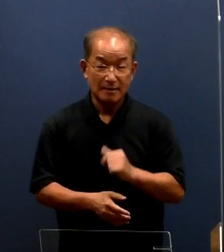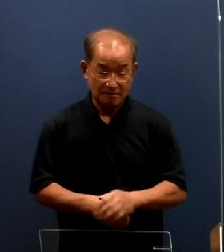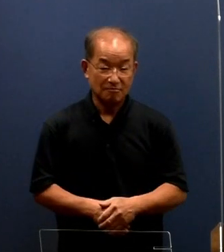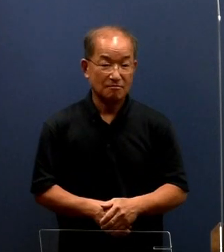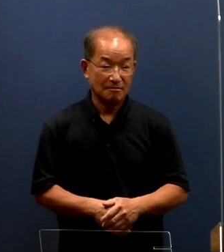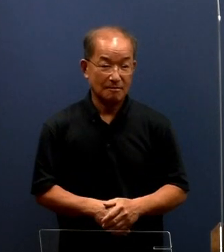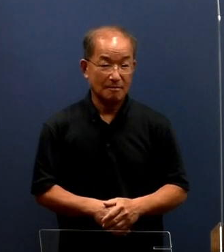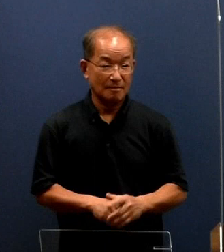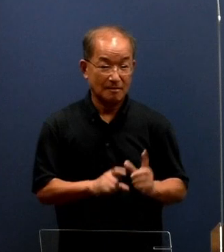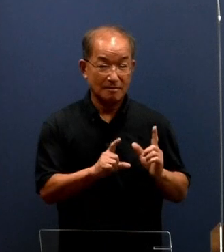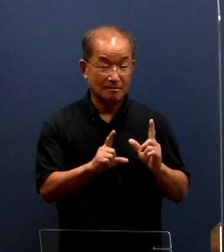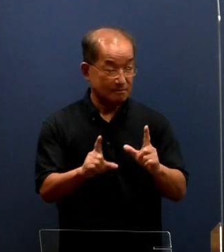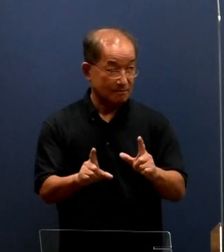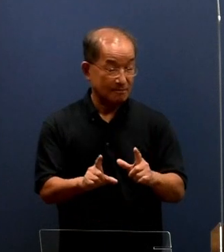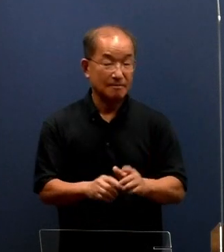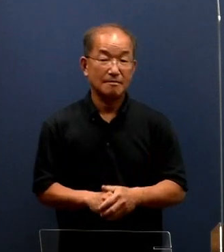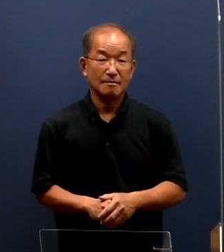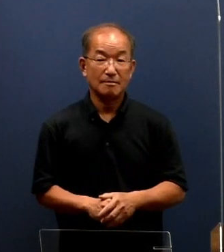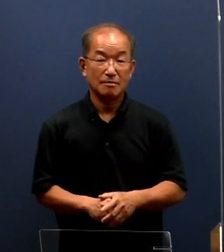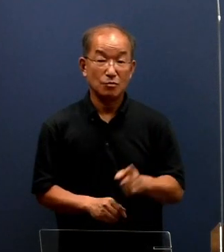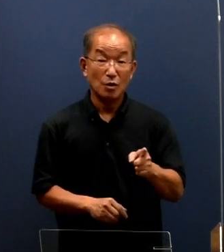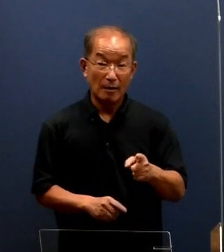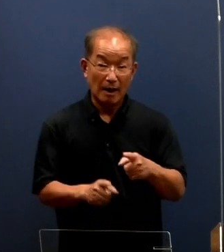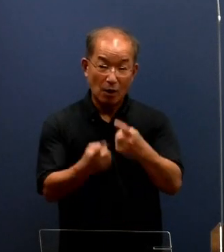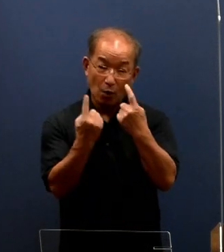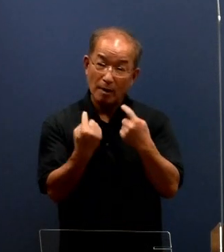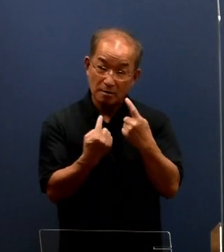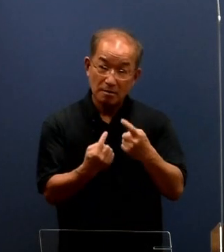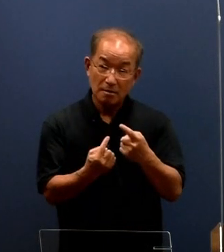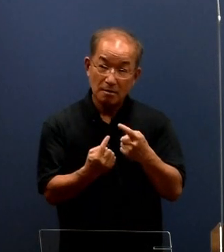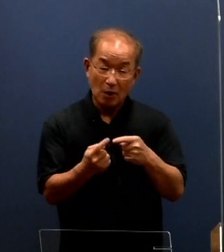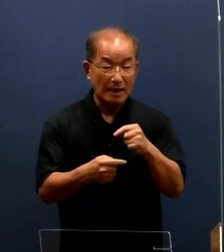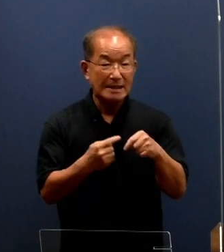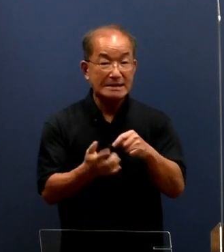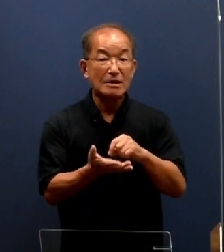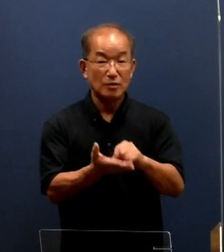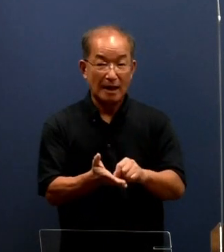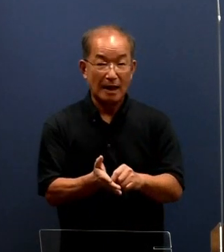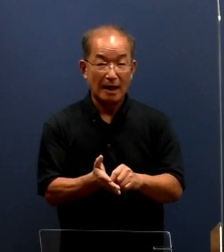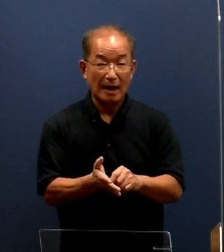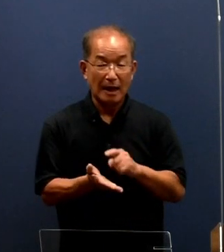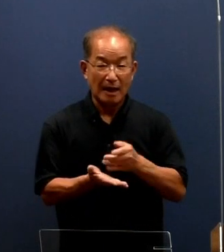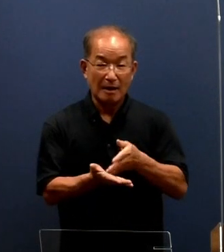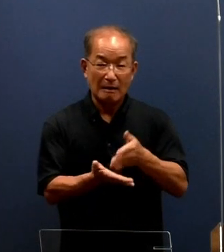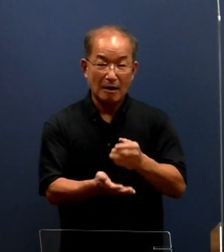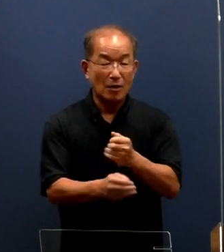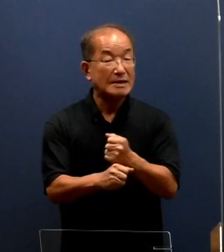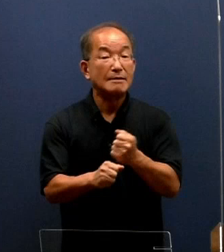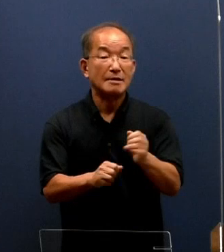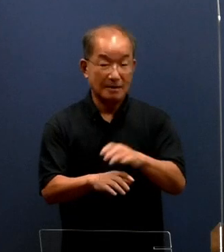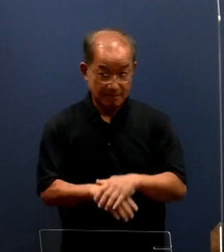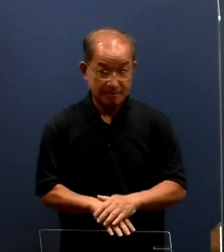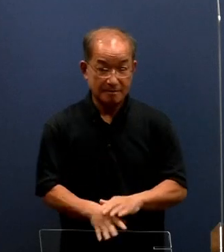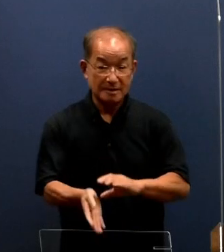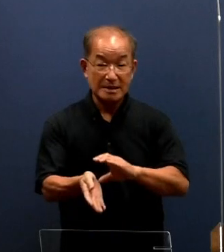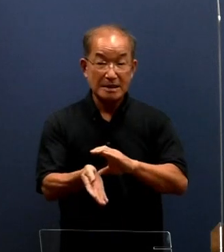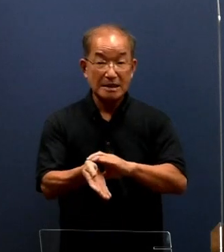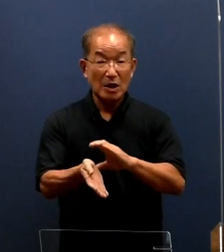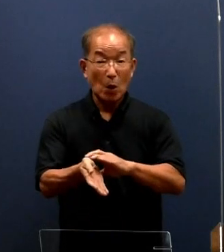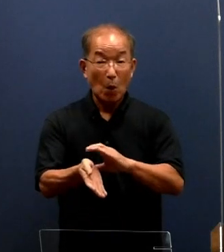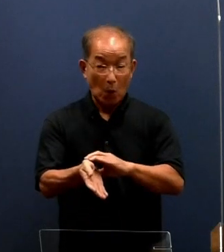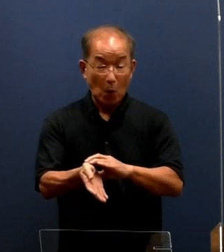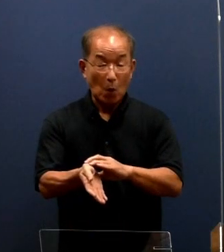いや、それはもう個別の話なので申し訳ありません。ただ 医療に移ること